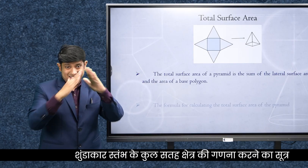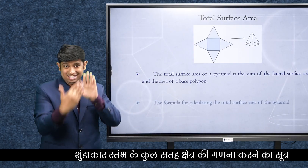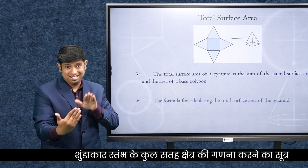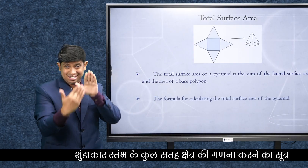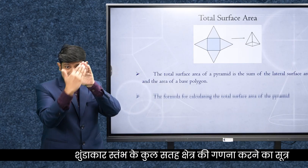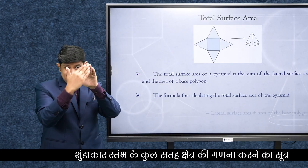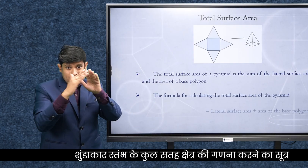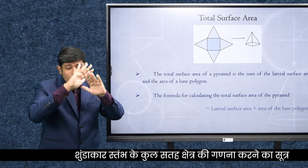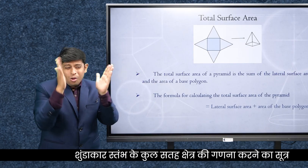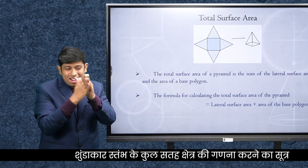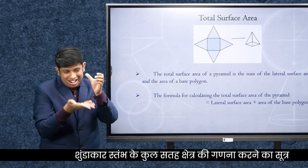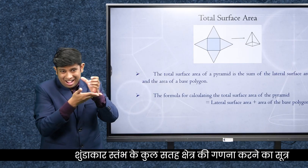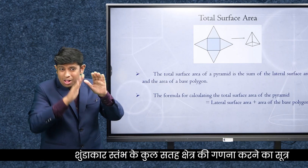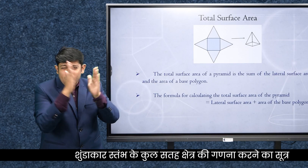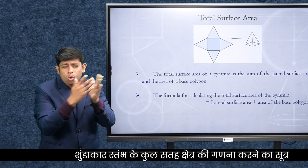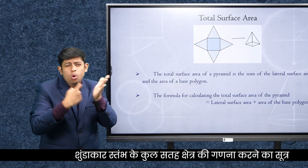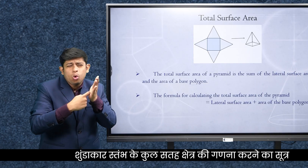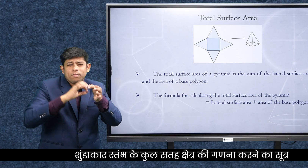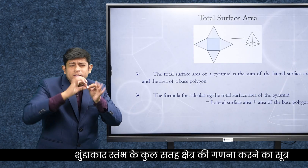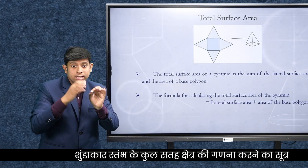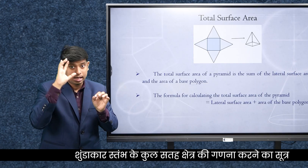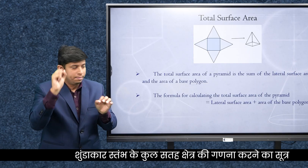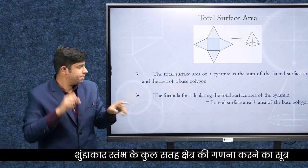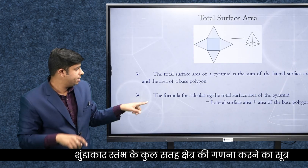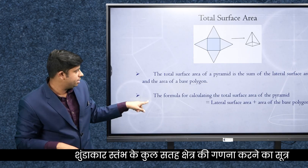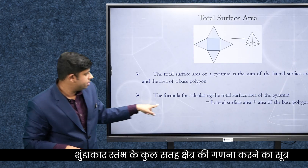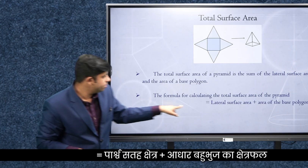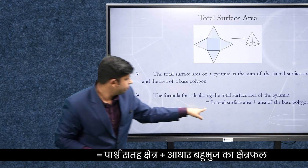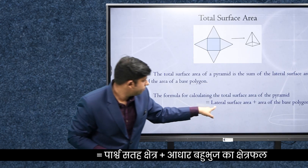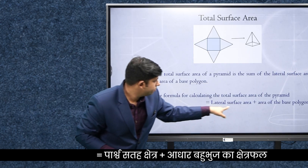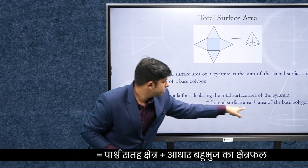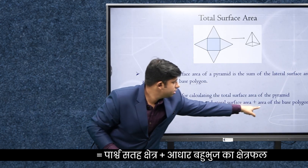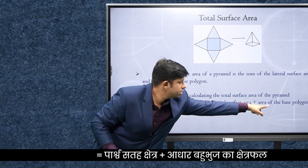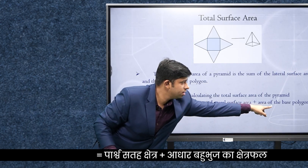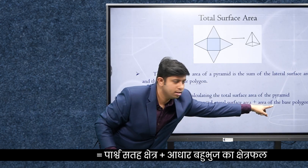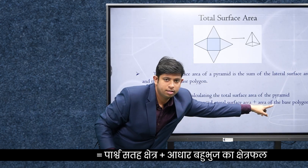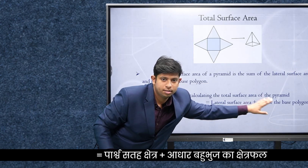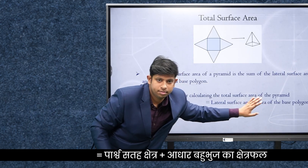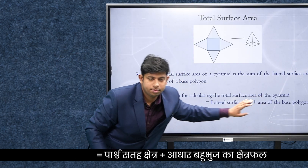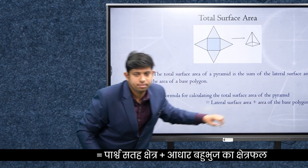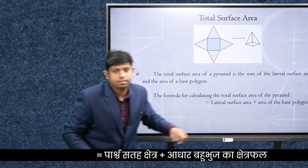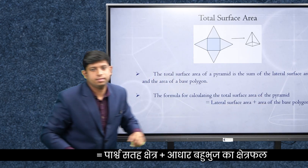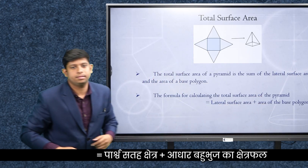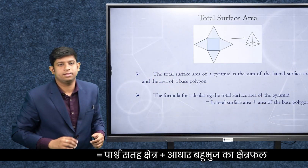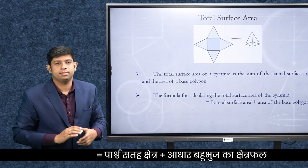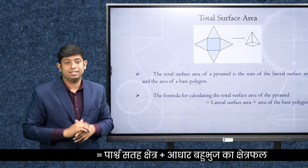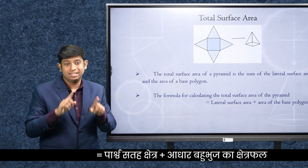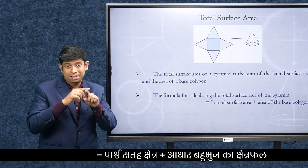शुंडाकार स्तंभ के कुल सतह क्षेत्र की गणना करने का सूत्र इज इक्वल पार्श्व सतह क्षेत्र प्लस आधार बहुभुज